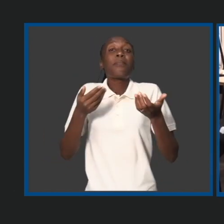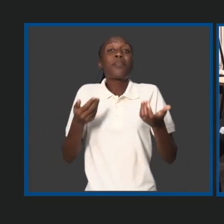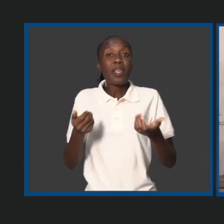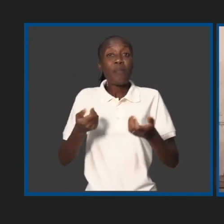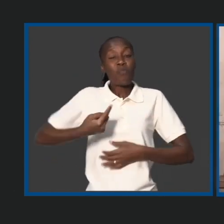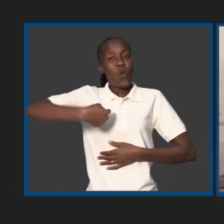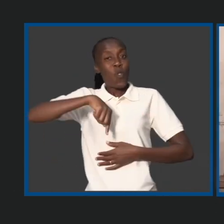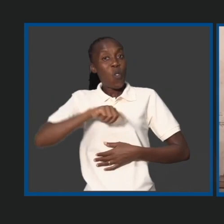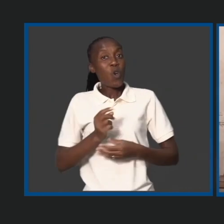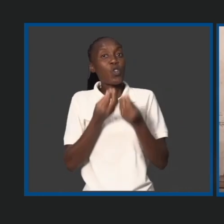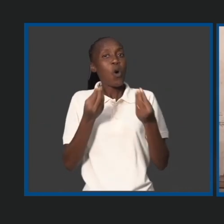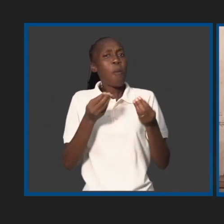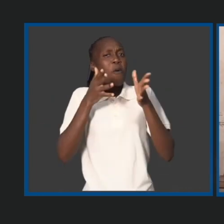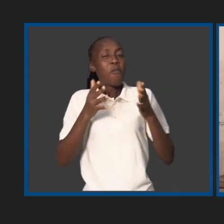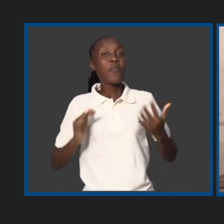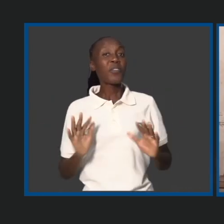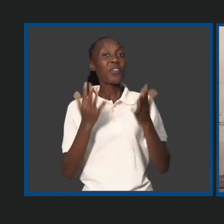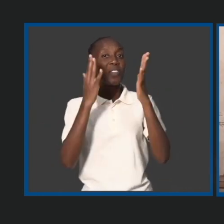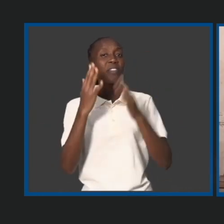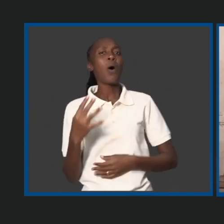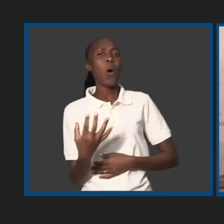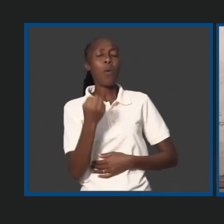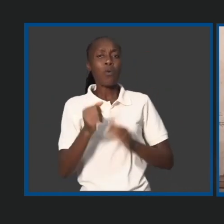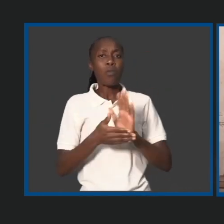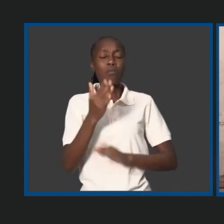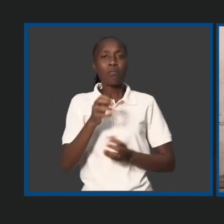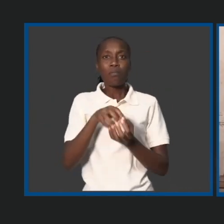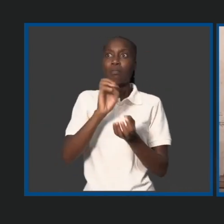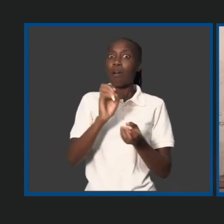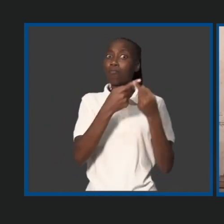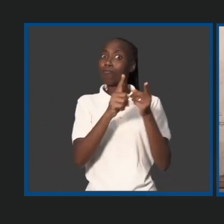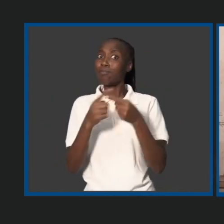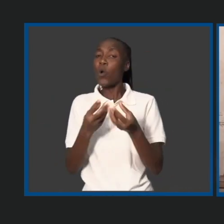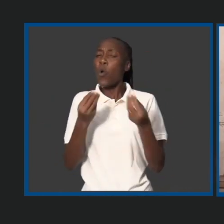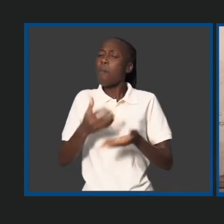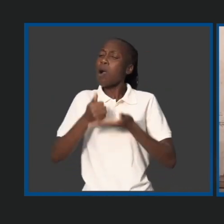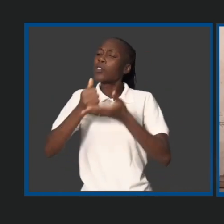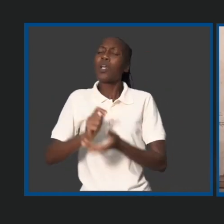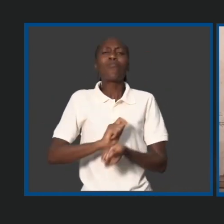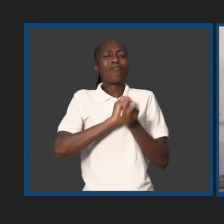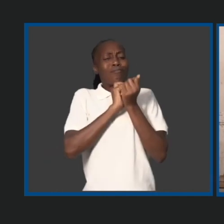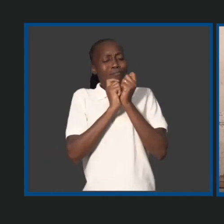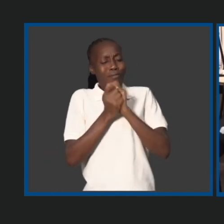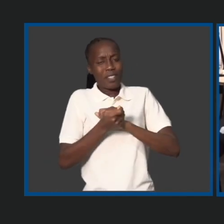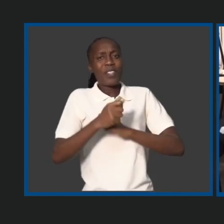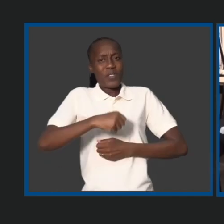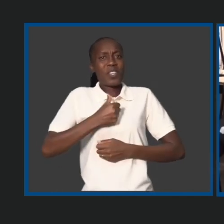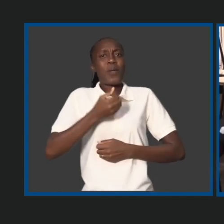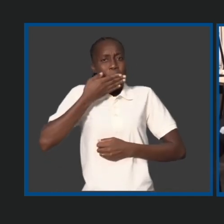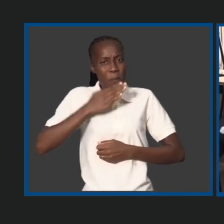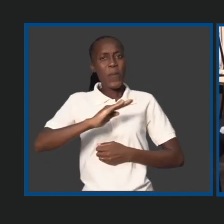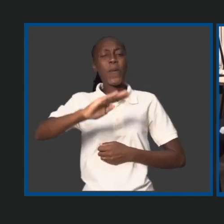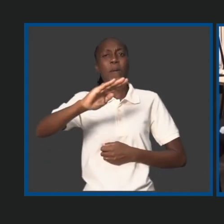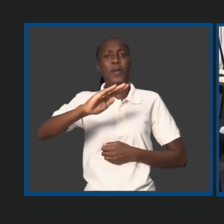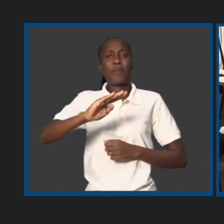de que a nossa condição, você acaba sabendo, descobrindo outros métodos de ajudar, adapta-se melhor. A